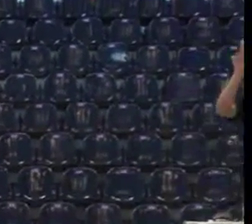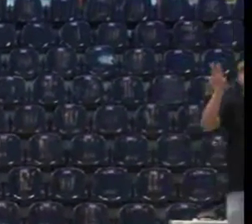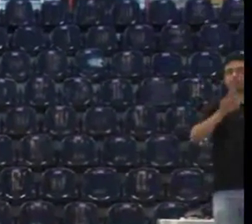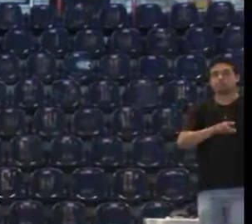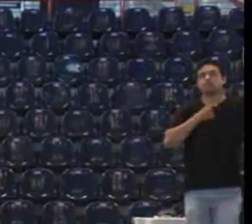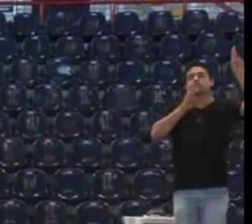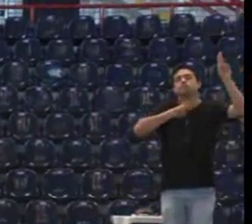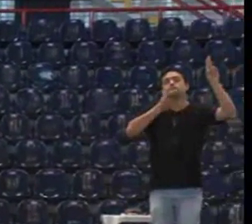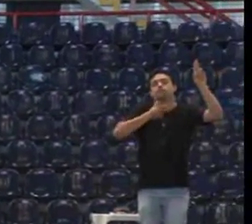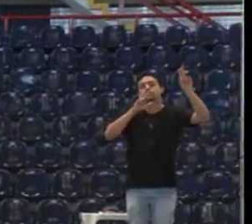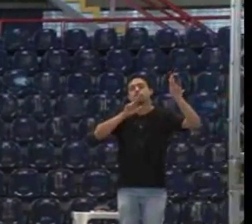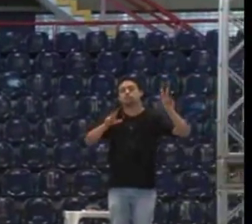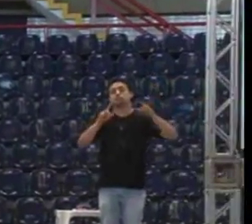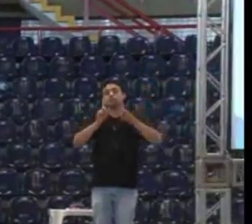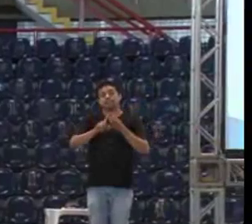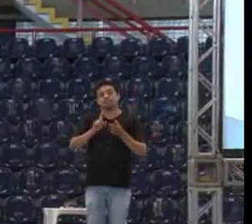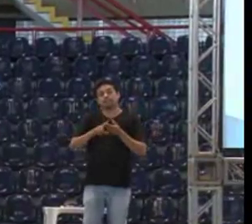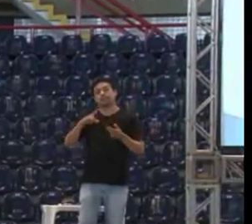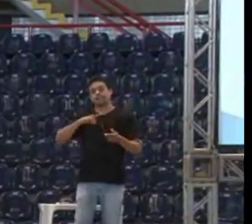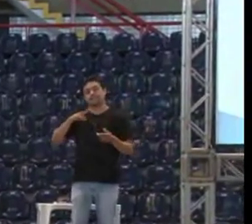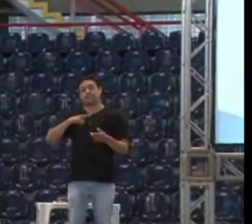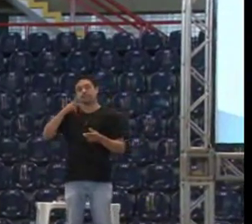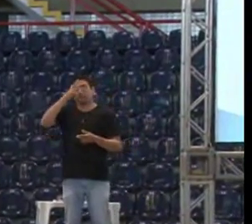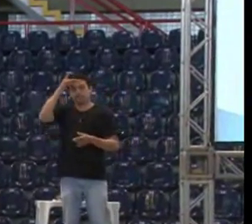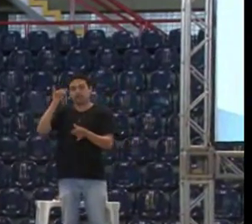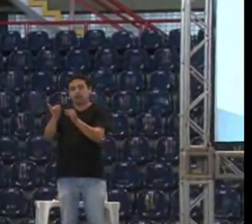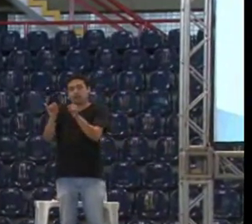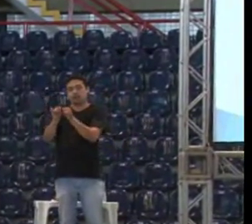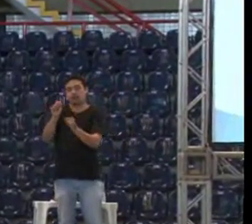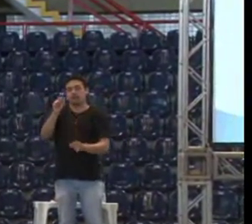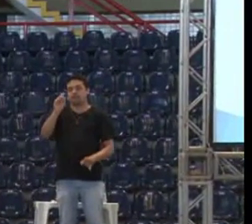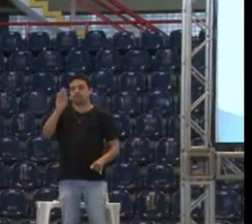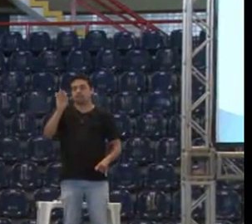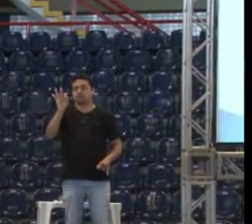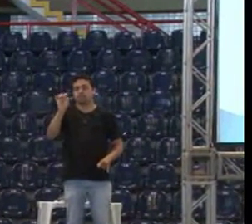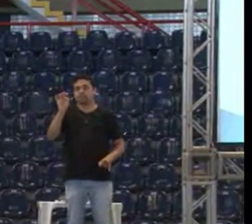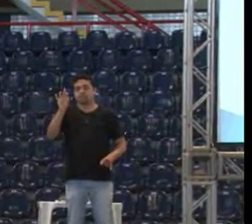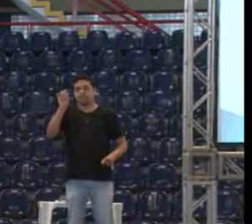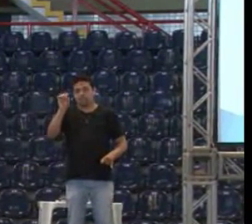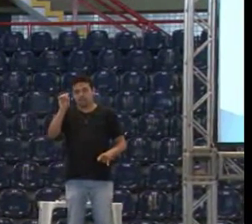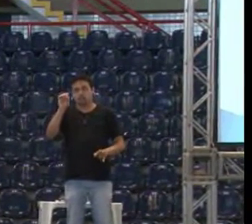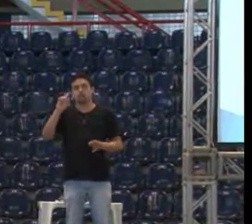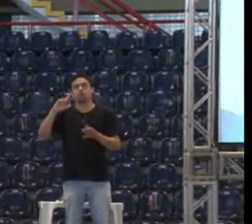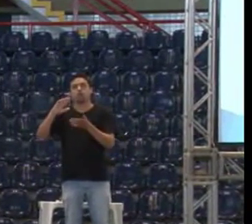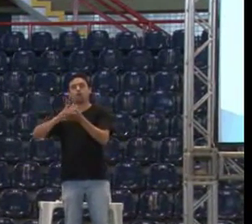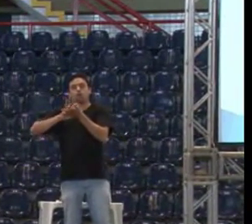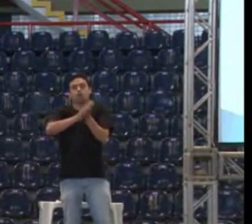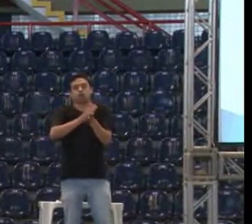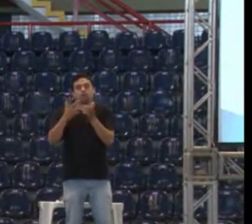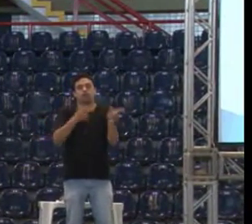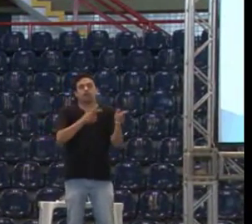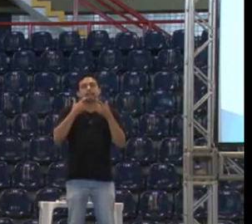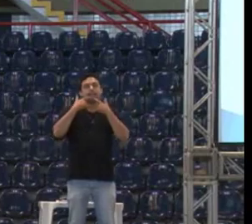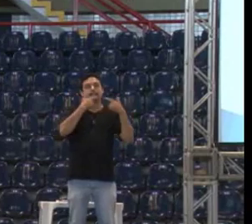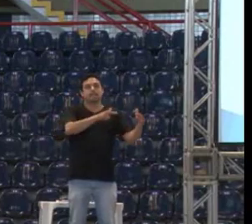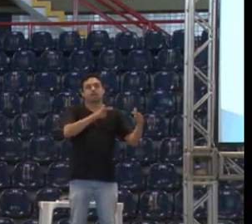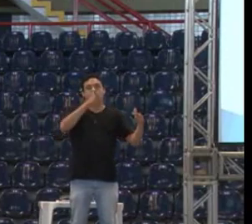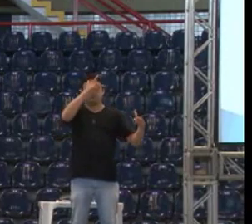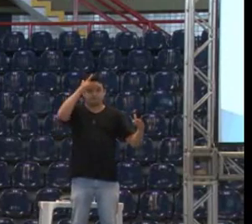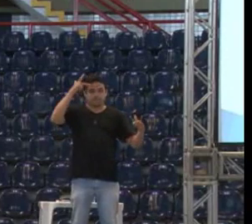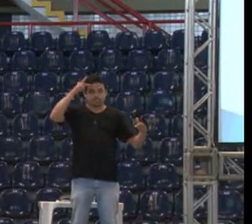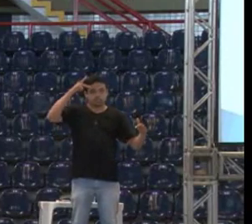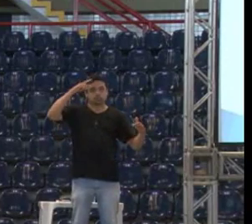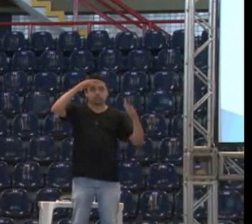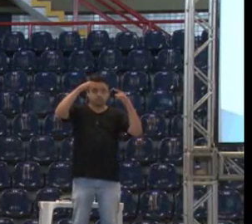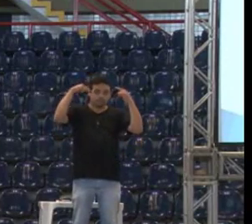e tem abestado eu vou usar essa palavra abestado que recrimina a linguagem de um patativa do